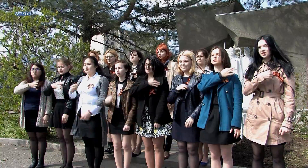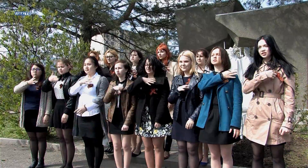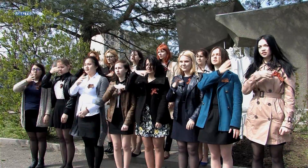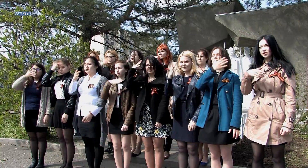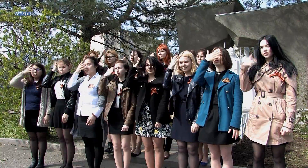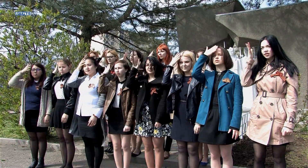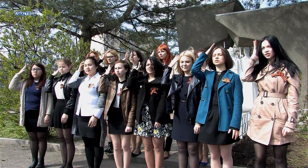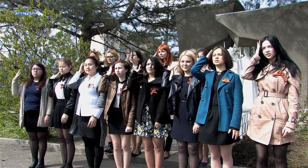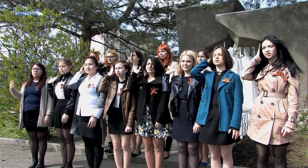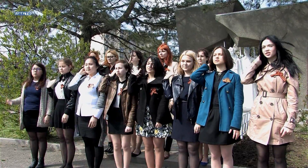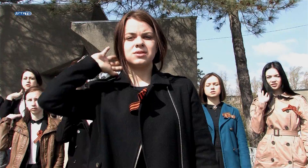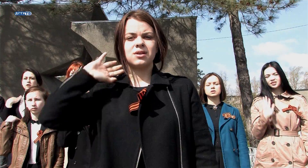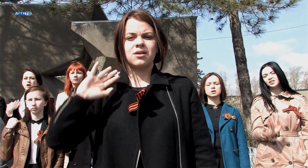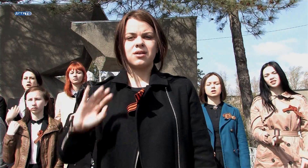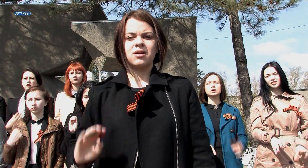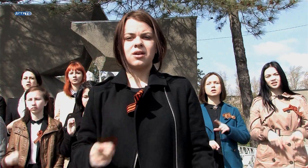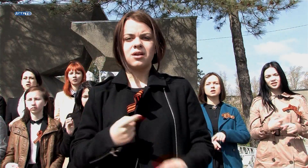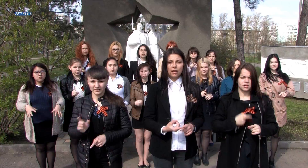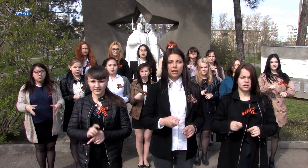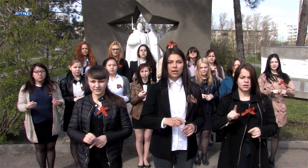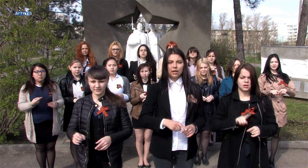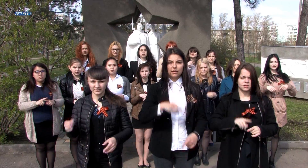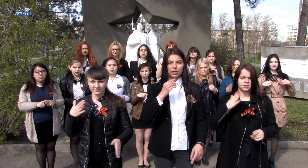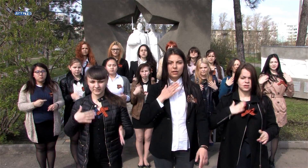праздник с сединою на висках.